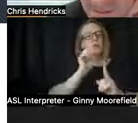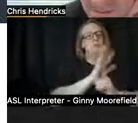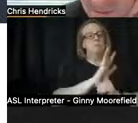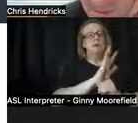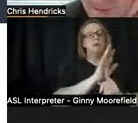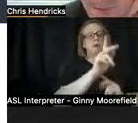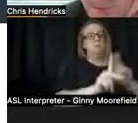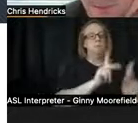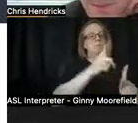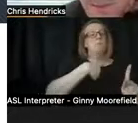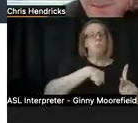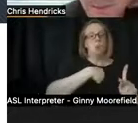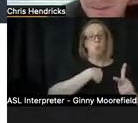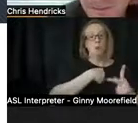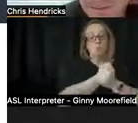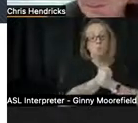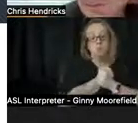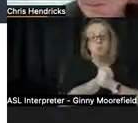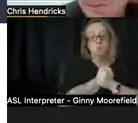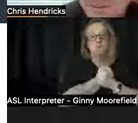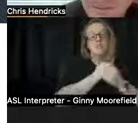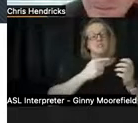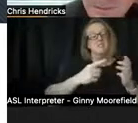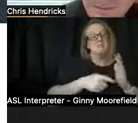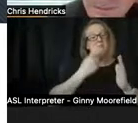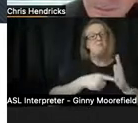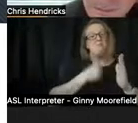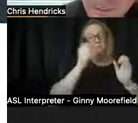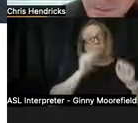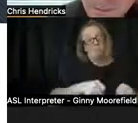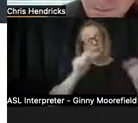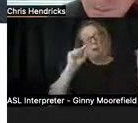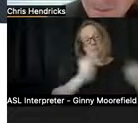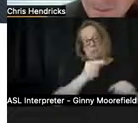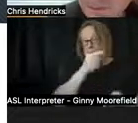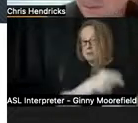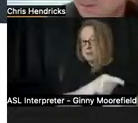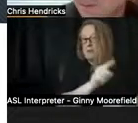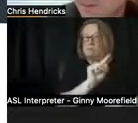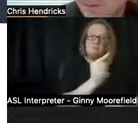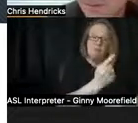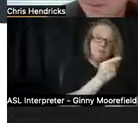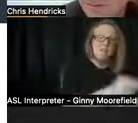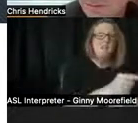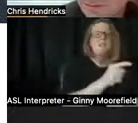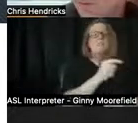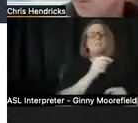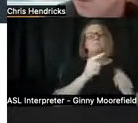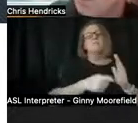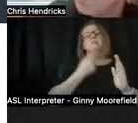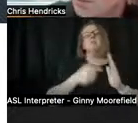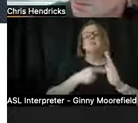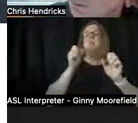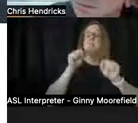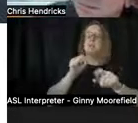eso puede afectar a personas que a nosotros nos importan de forma tal que les hagan daño a veces puede afectar a las personas de forma